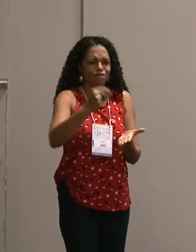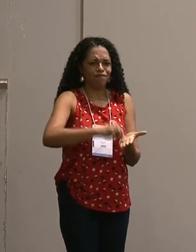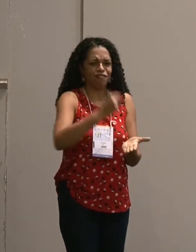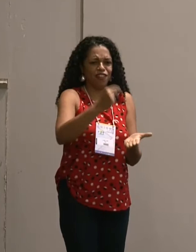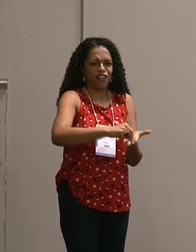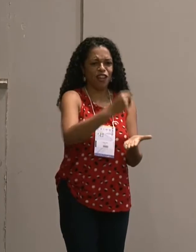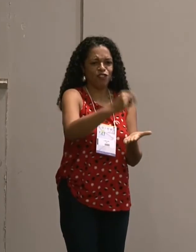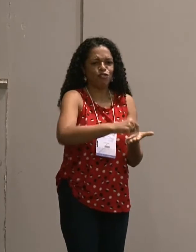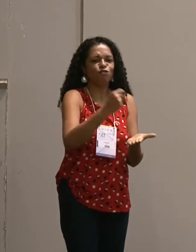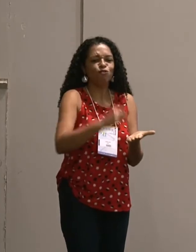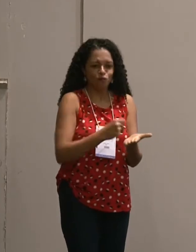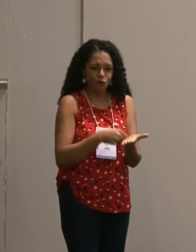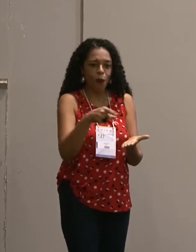trabalho de costura